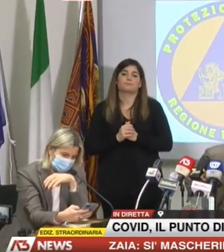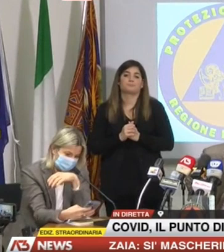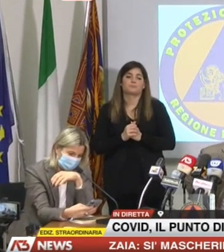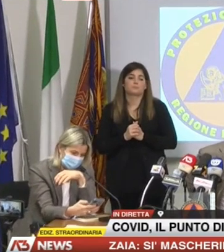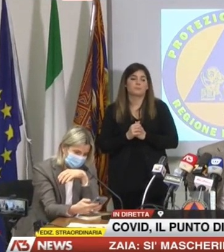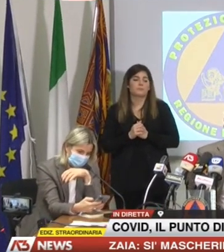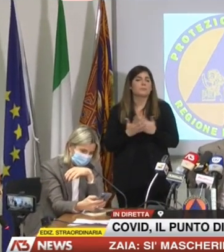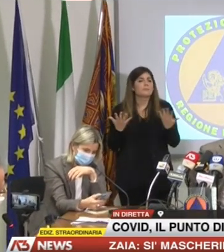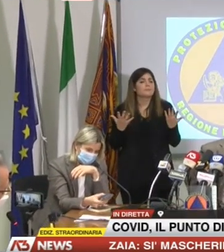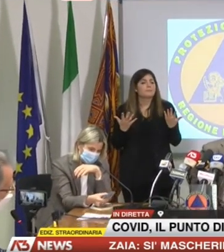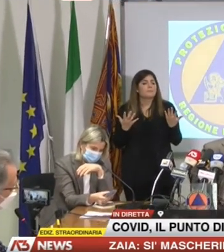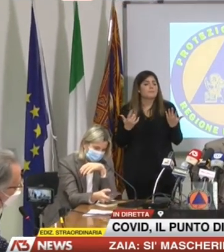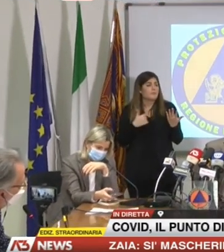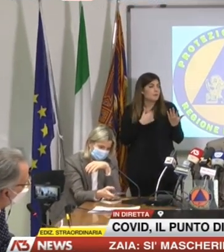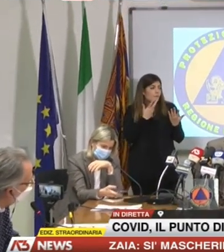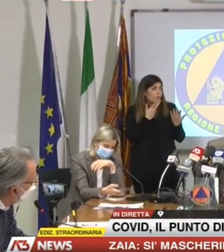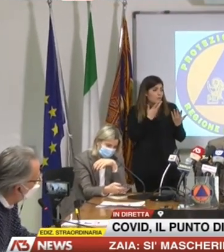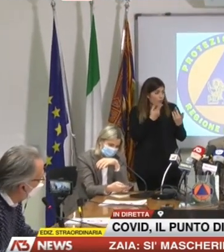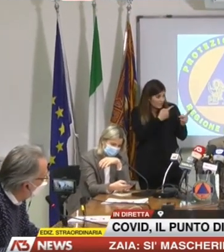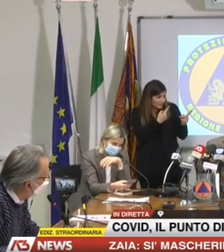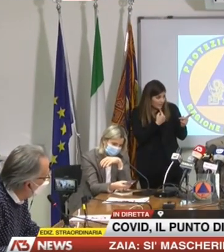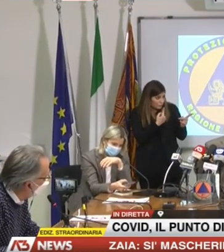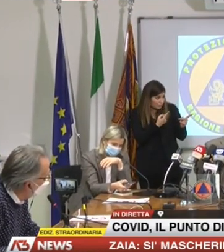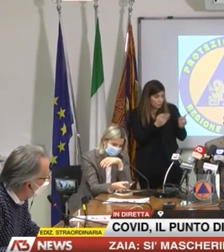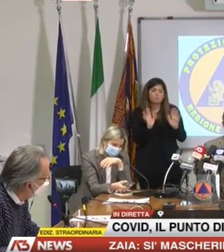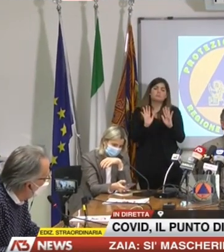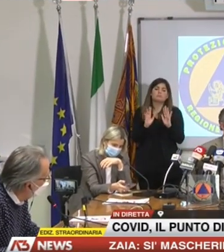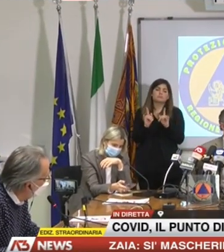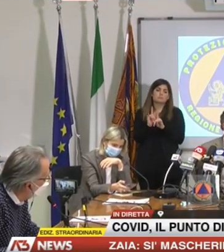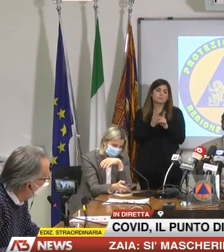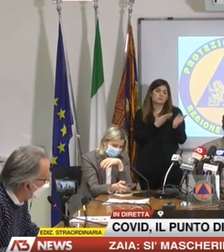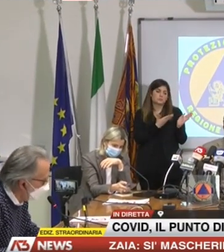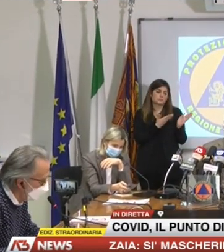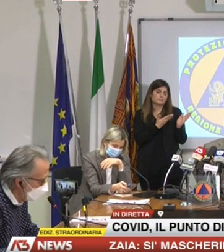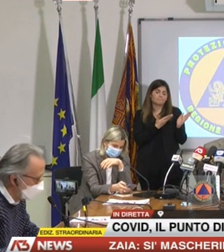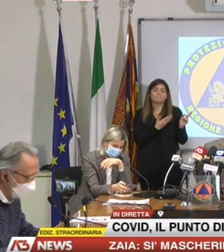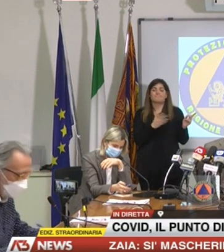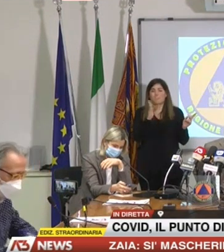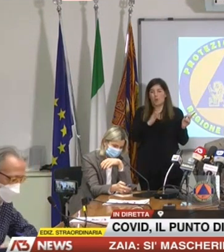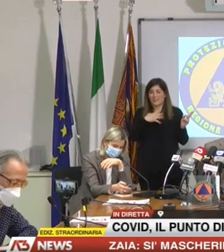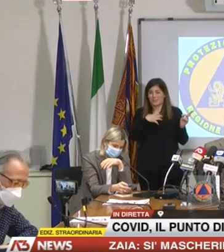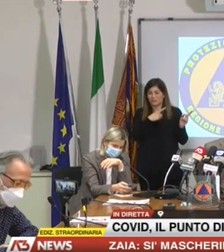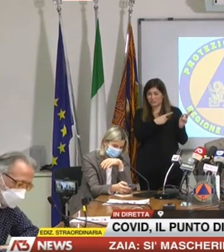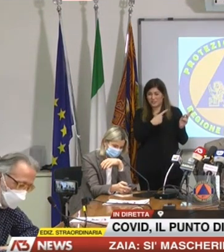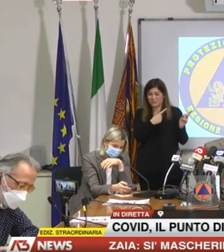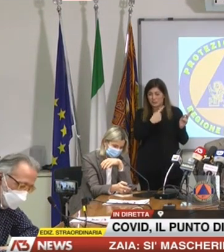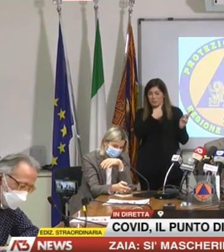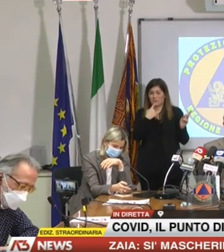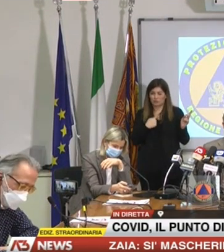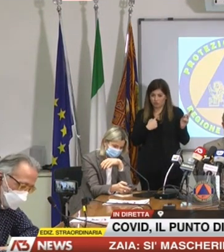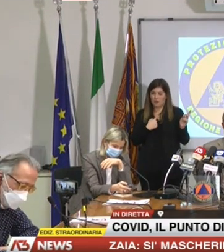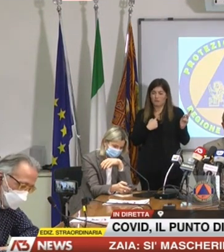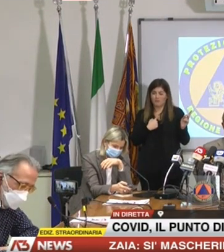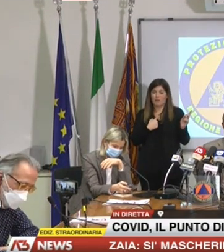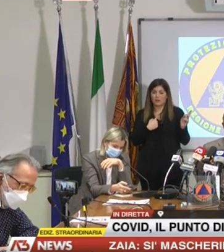Sì, volevo, se vuoi dirlo te. No, no, mi ricordava Bottacin, l'assessore, che per